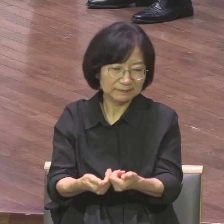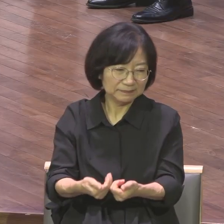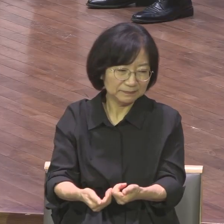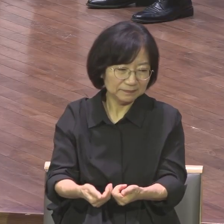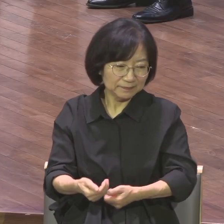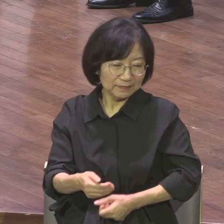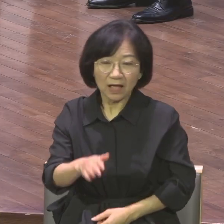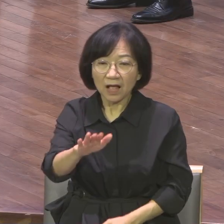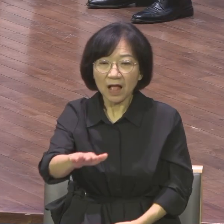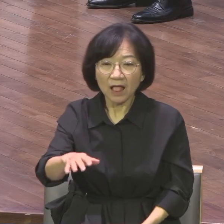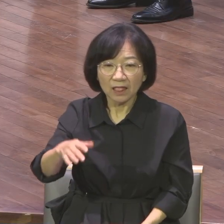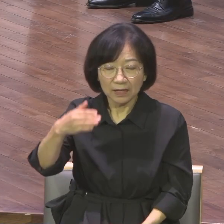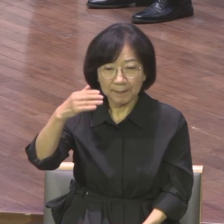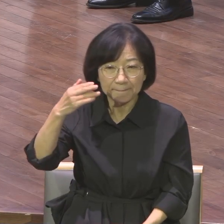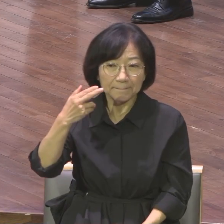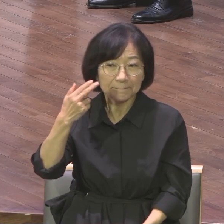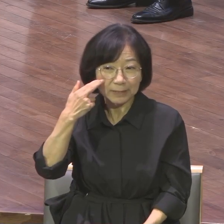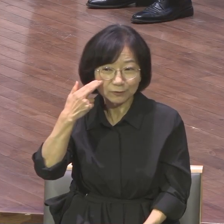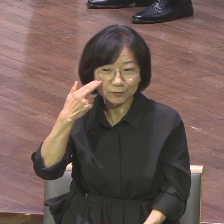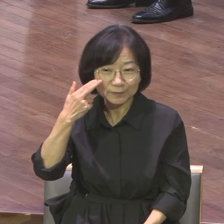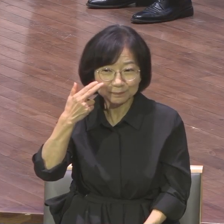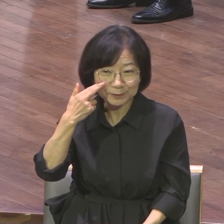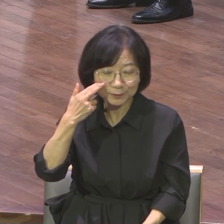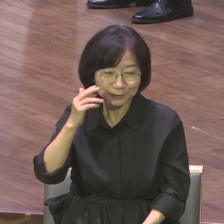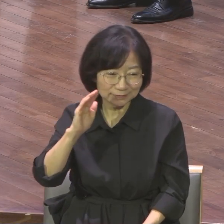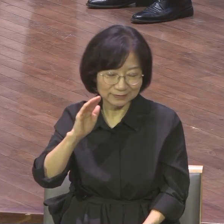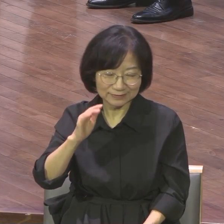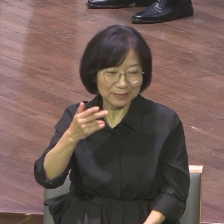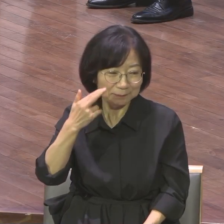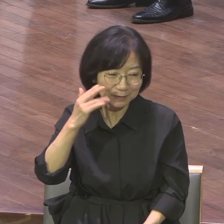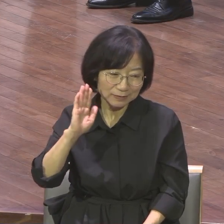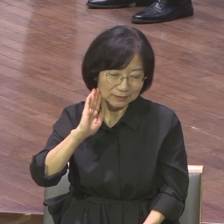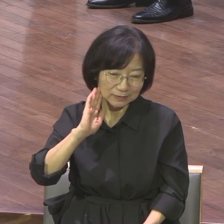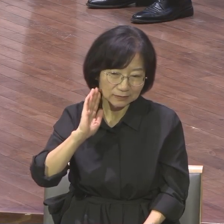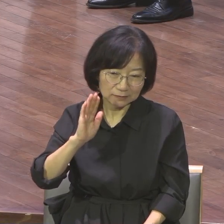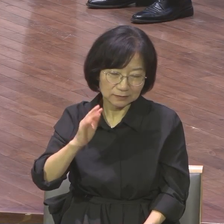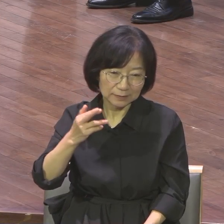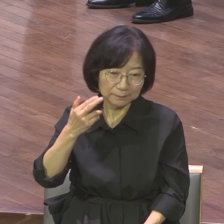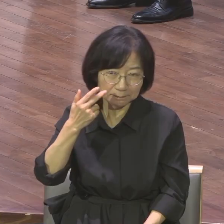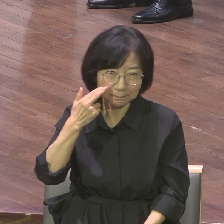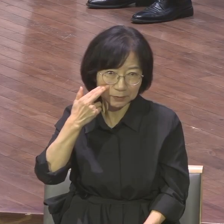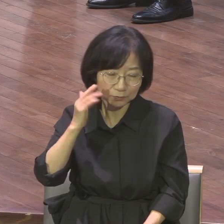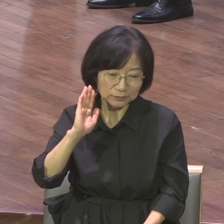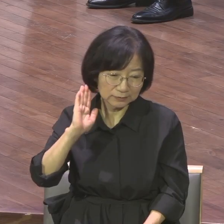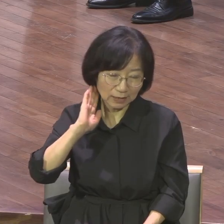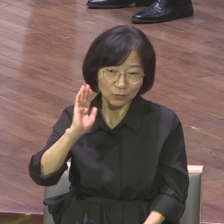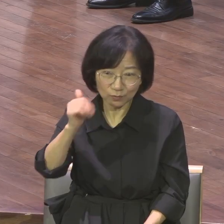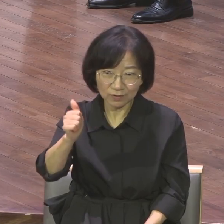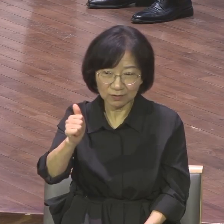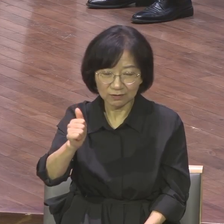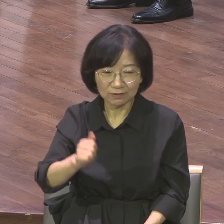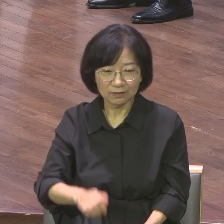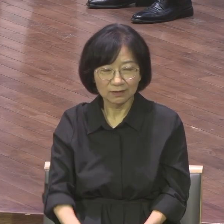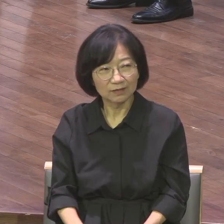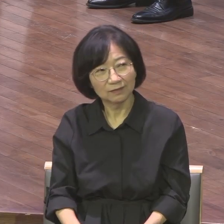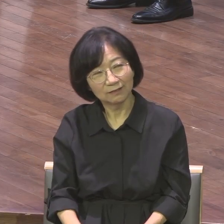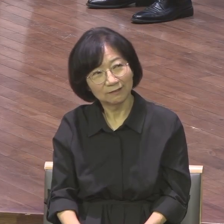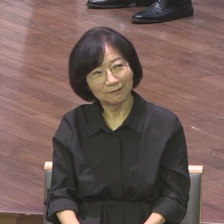트럼프 그랬잖아요. 남자 여자밖에 없다고, 중간은 없다고. 이